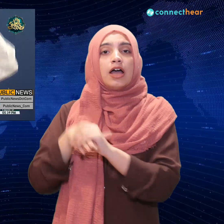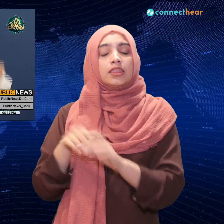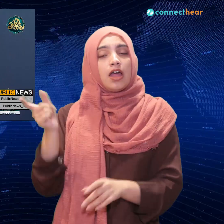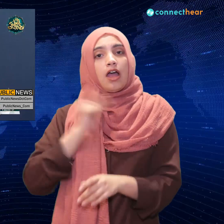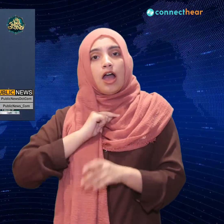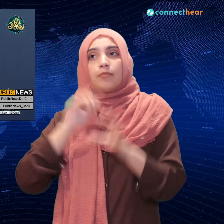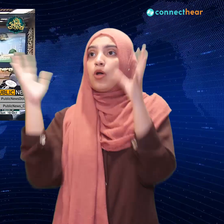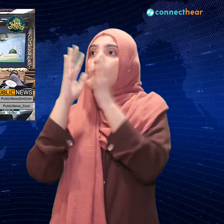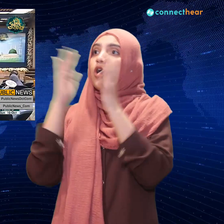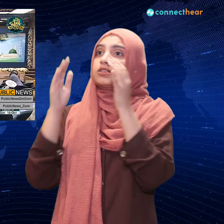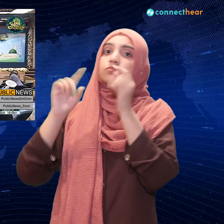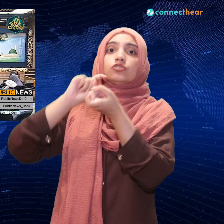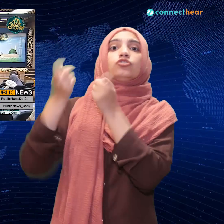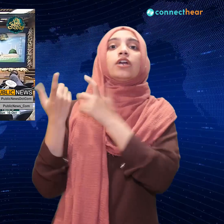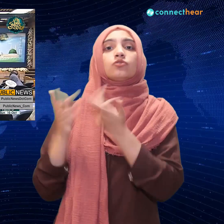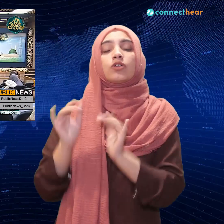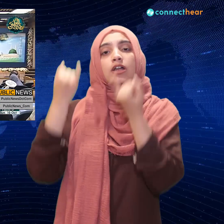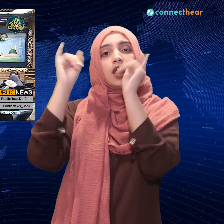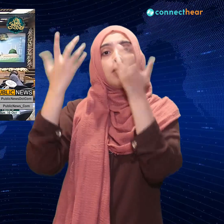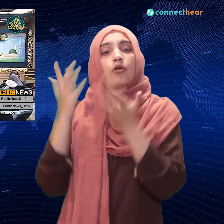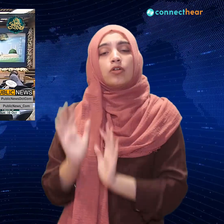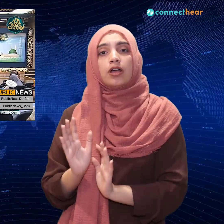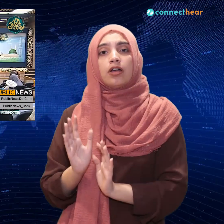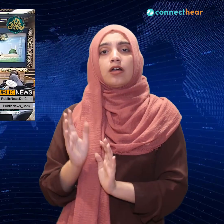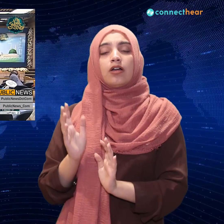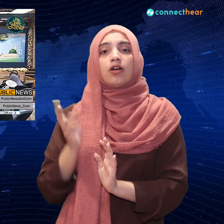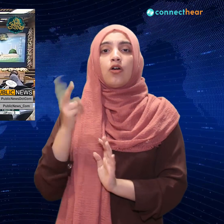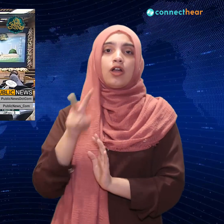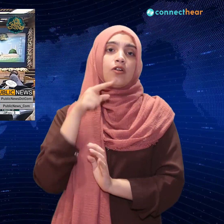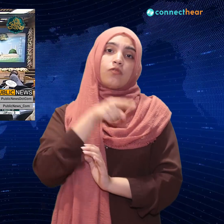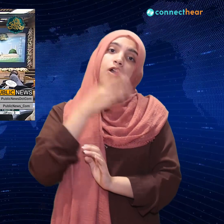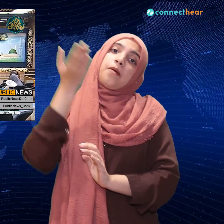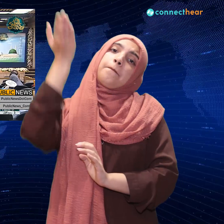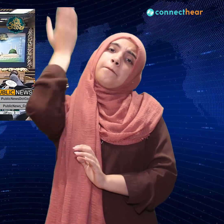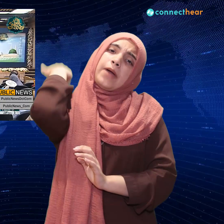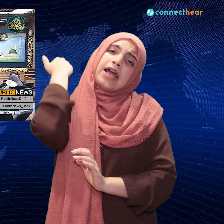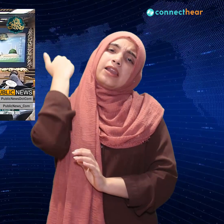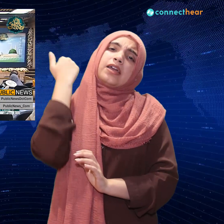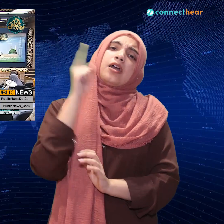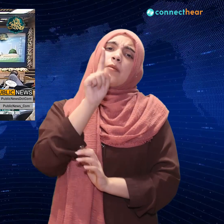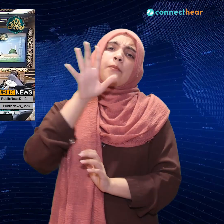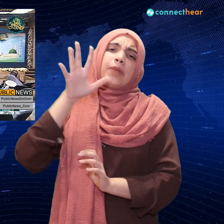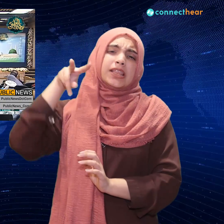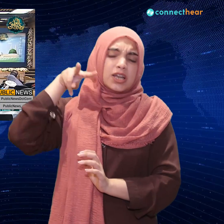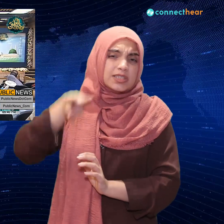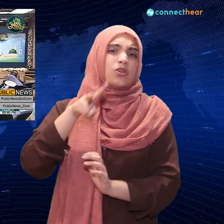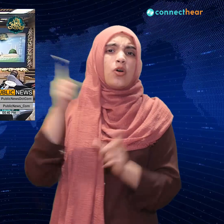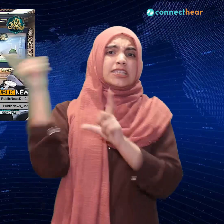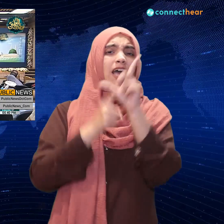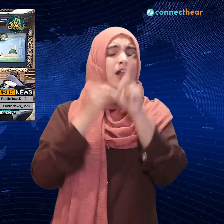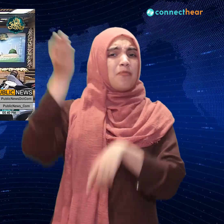کیا اثرات ہونے والے ہیں. لیکن انہوں نے تقریباً 1500 سال پہلے کہہ دیا تھا کہ دنیا میں اس دنیا کے لیے